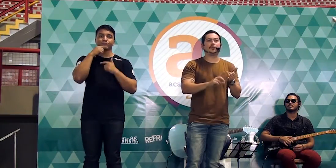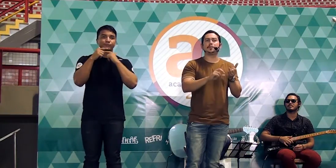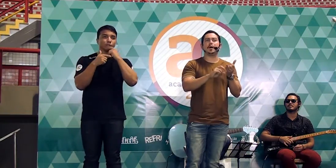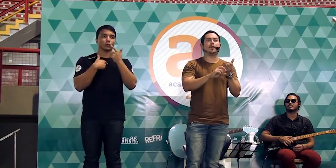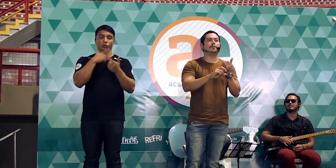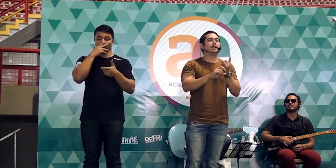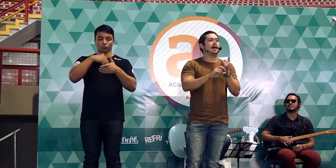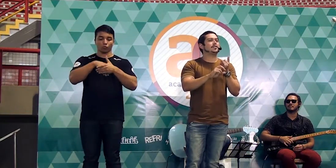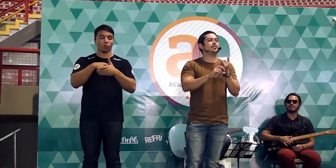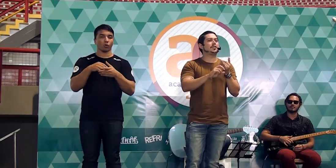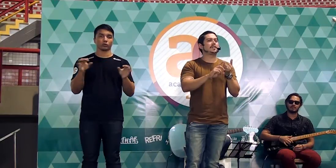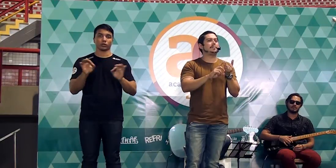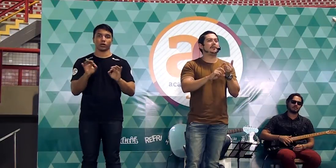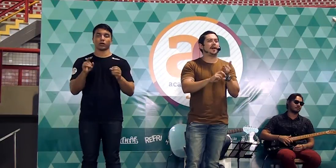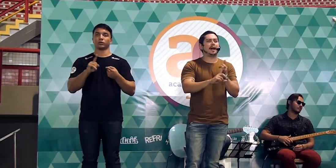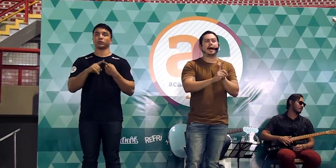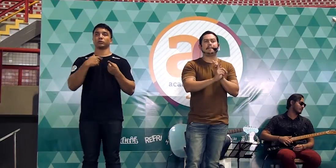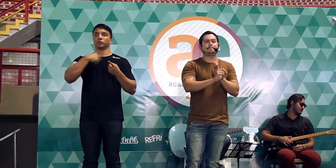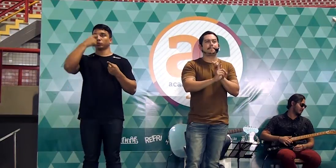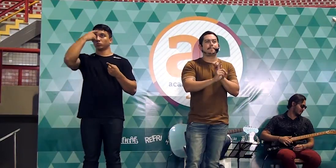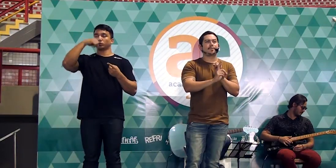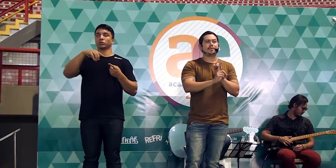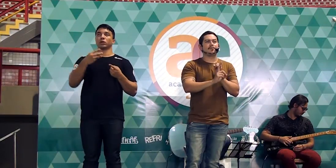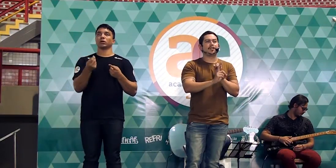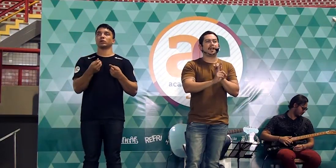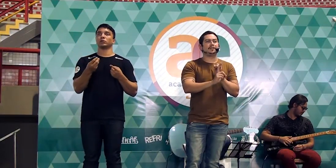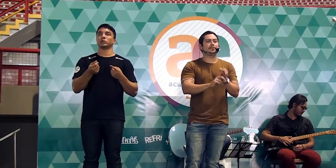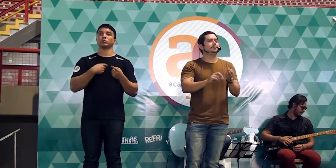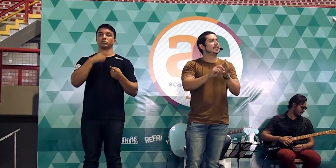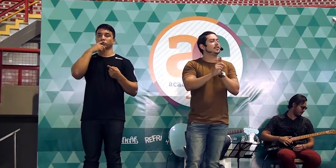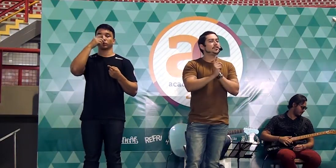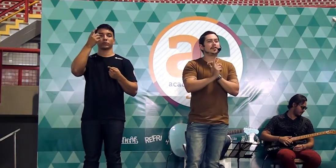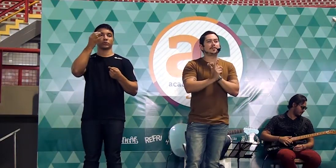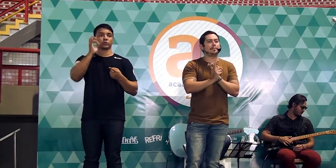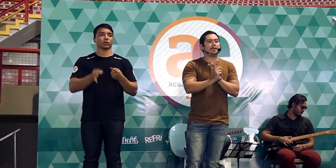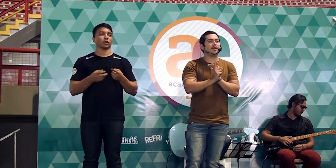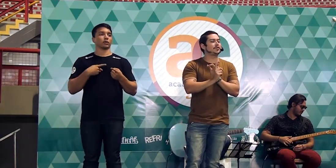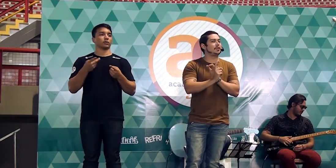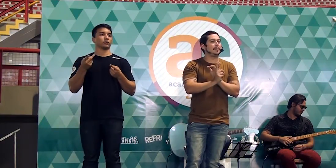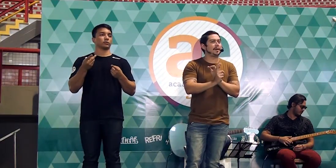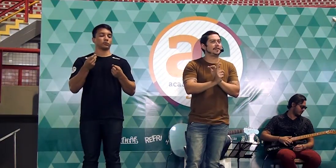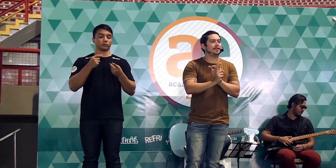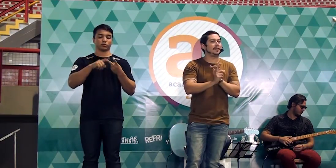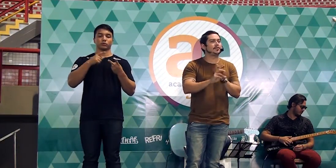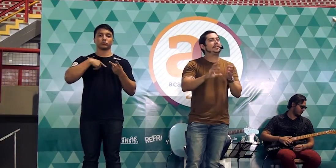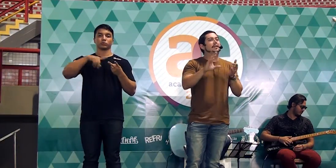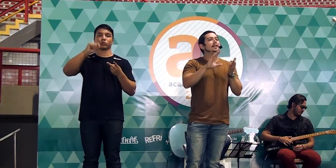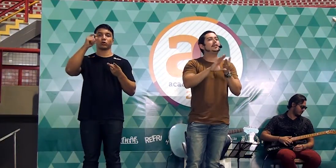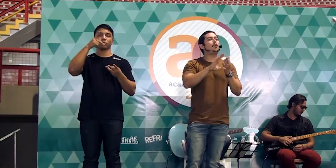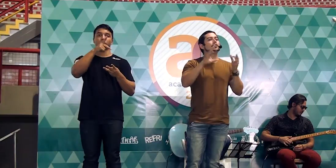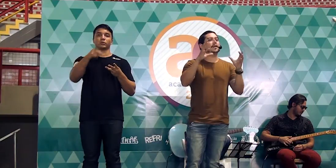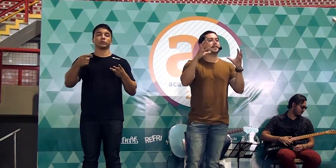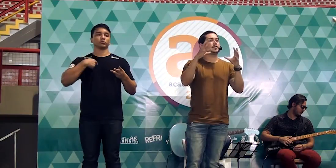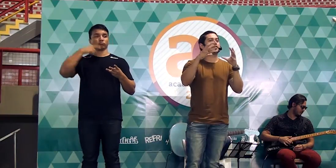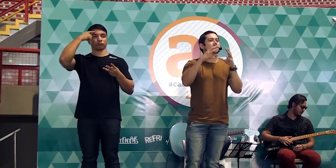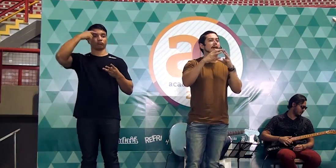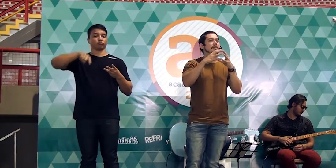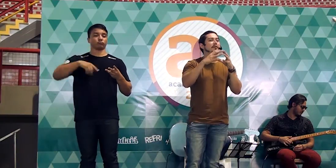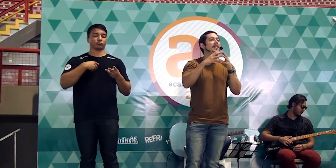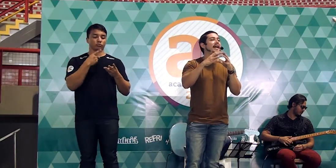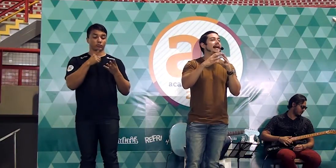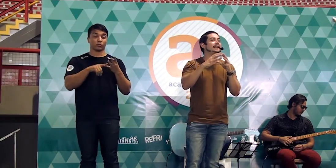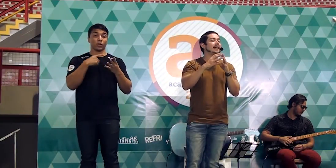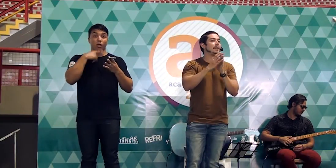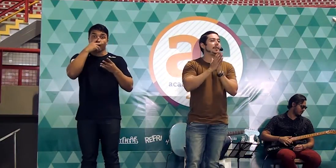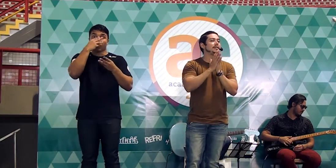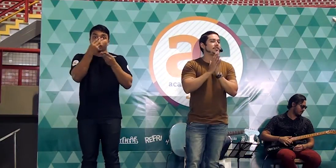certo no futebol, a gente não sabia falar direito, a gente não sabia escolher presidente. E quando essa sociedade